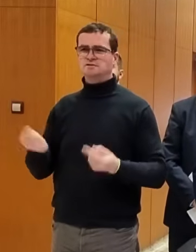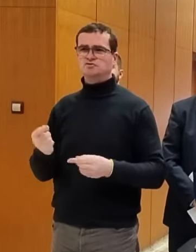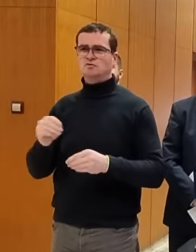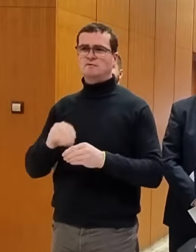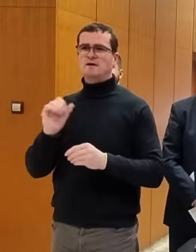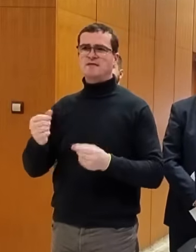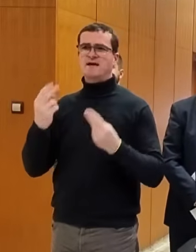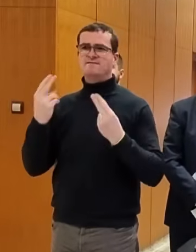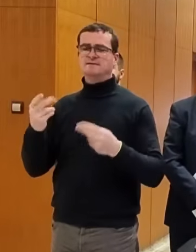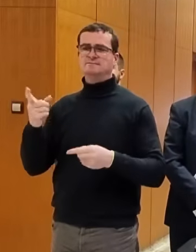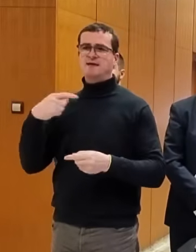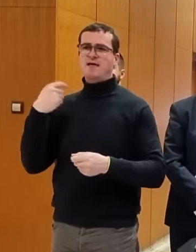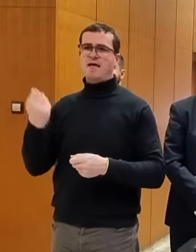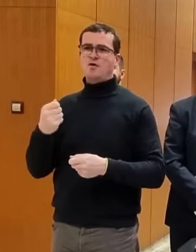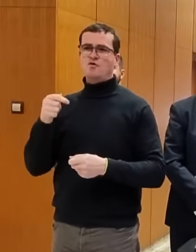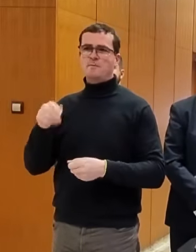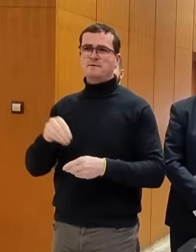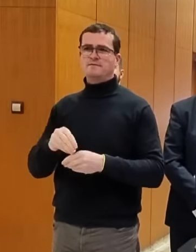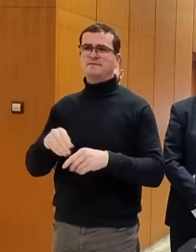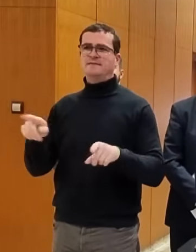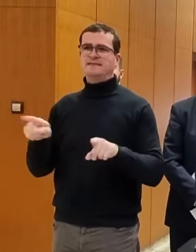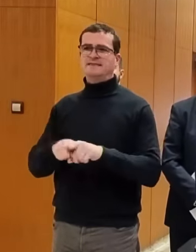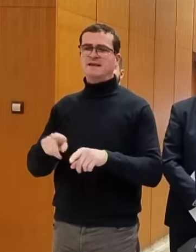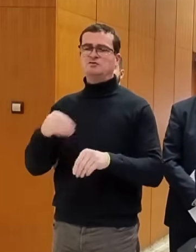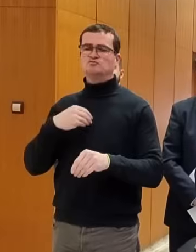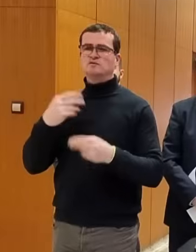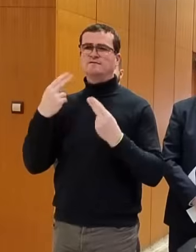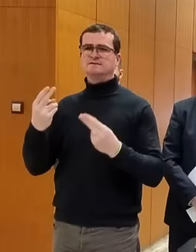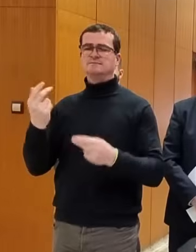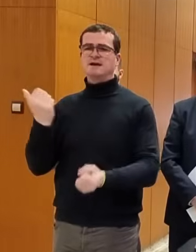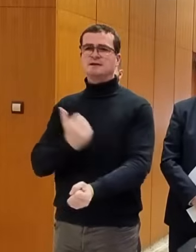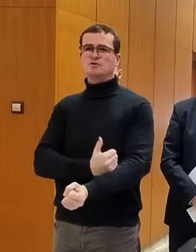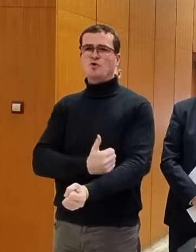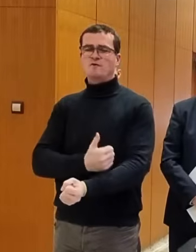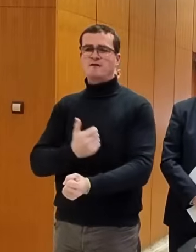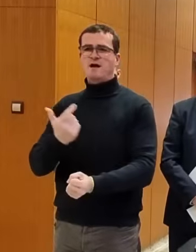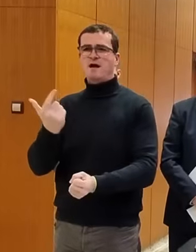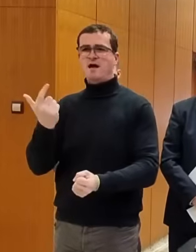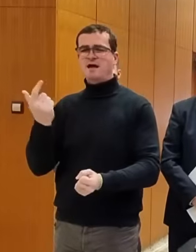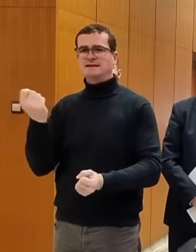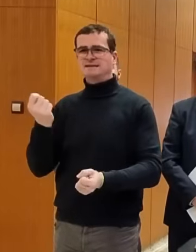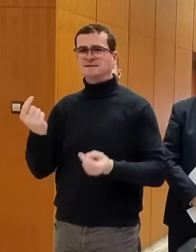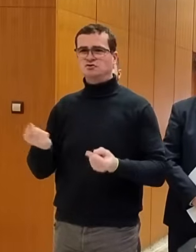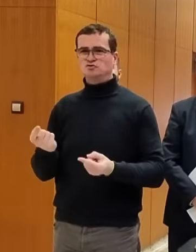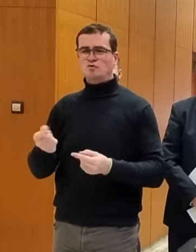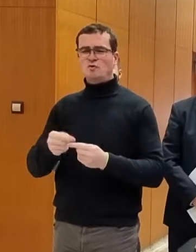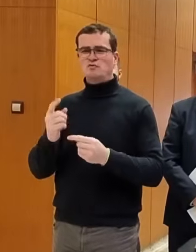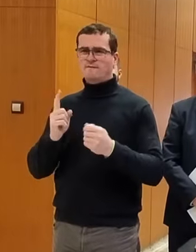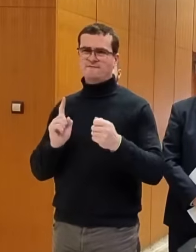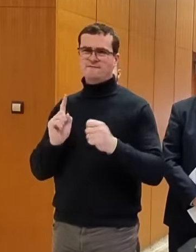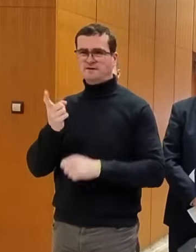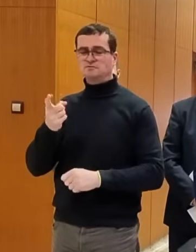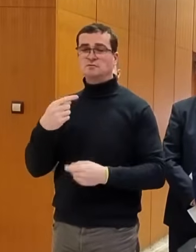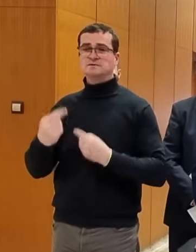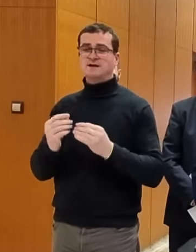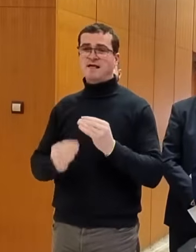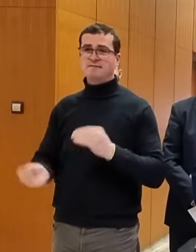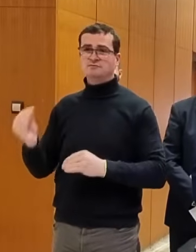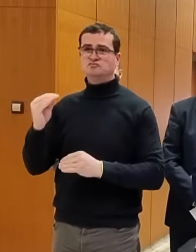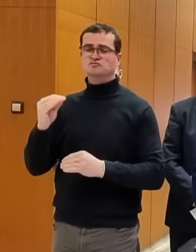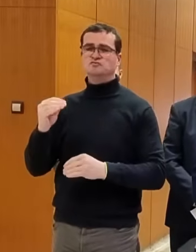pri tej najvýznamnejšej ekonomickej, takisto ako je pri najvýznamnejšej drogovej trestnej činnosti, tie sazby sú mimoriadne vysoké, stále